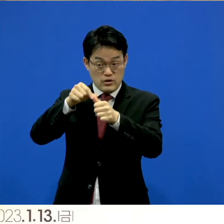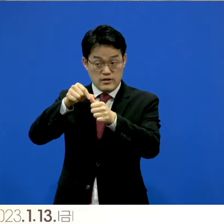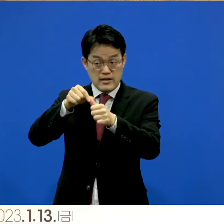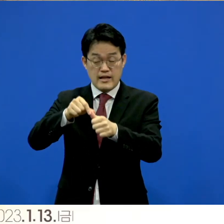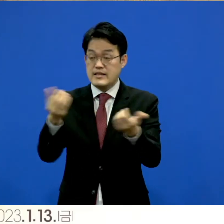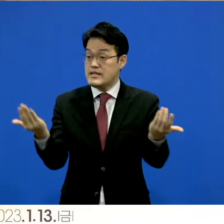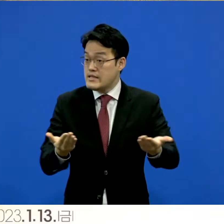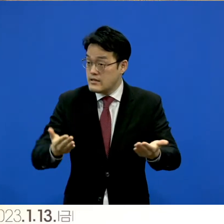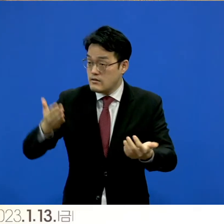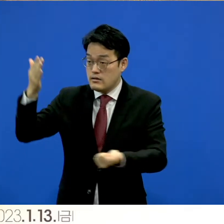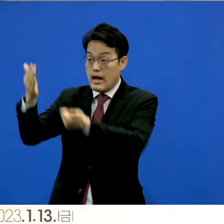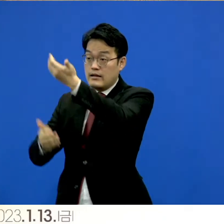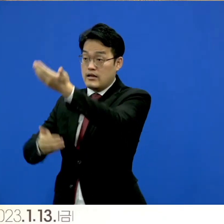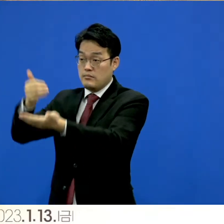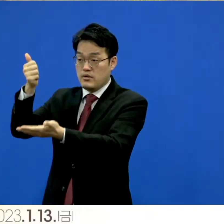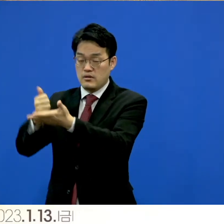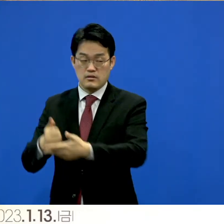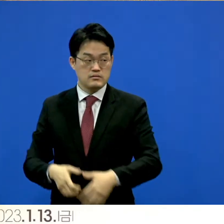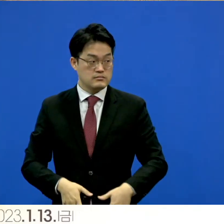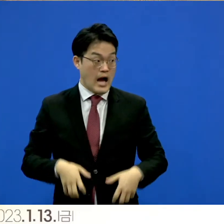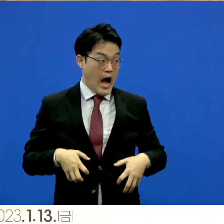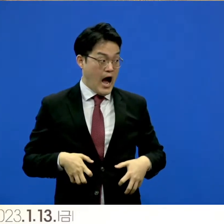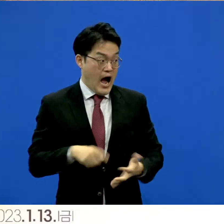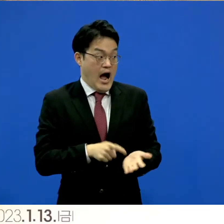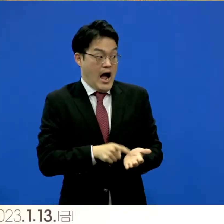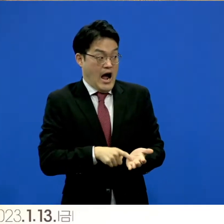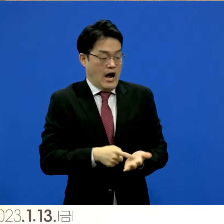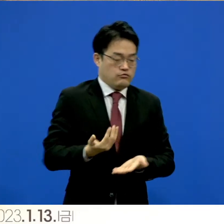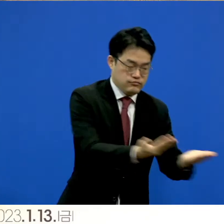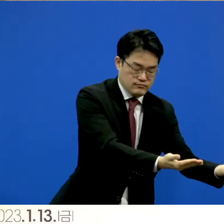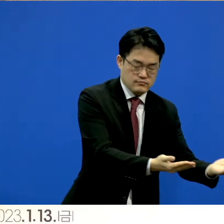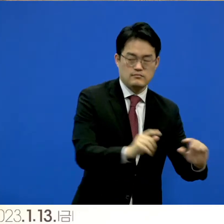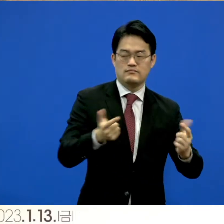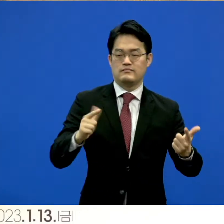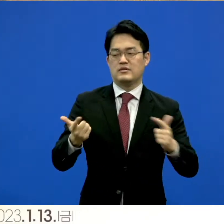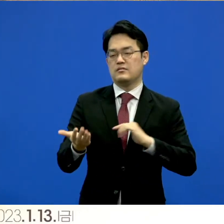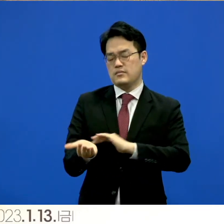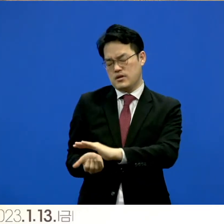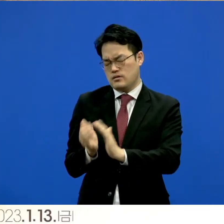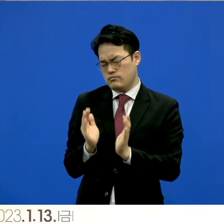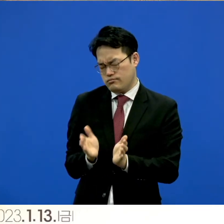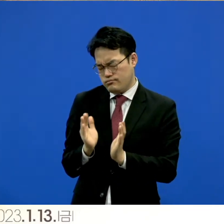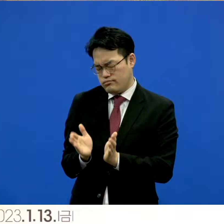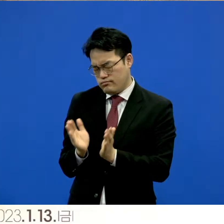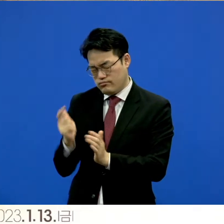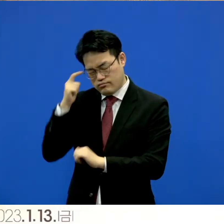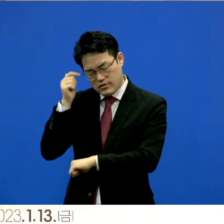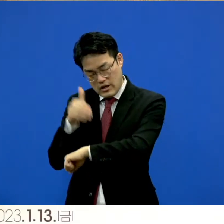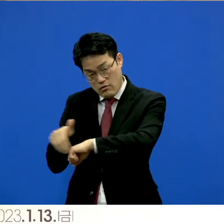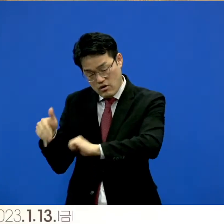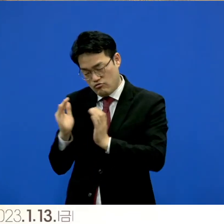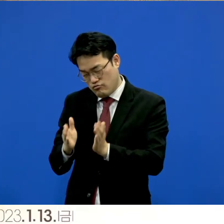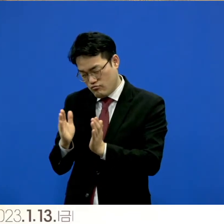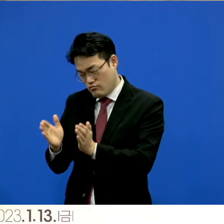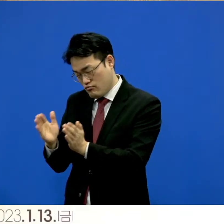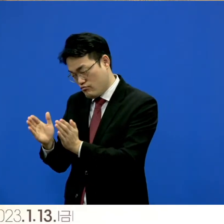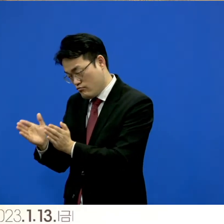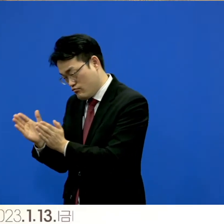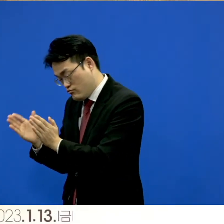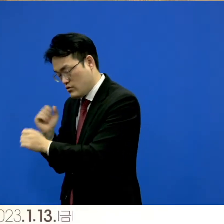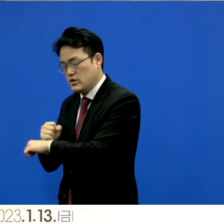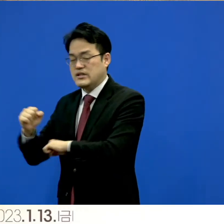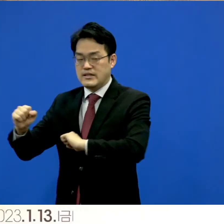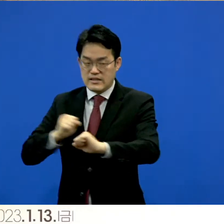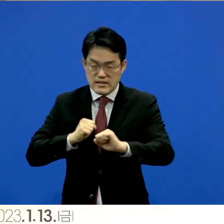창세전부터 구원의 계획을 가지시고 실행에 옮기신 것입니다. 그러니까 아버지의